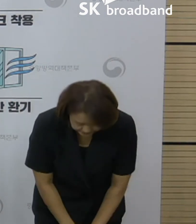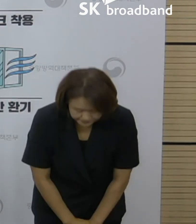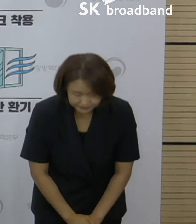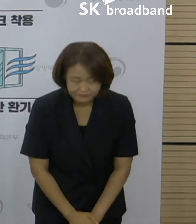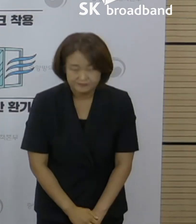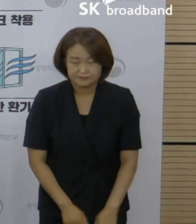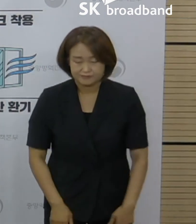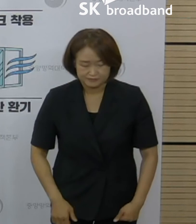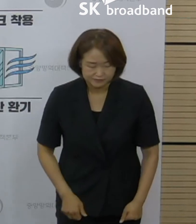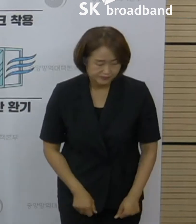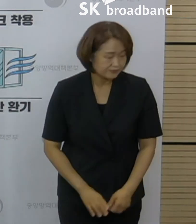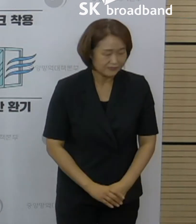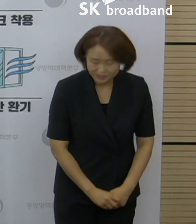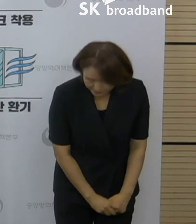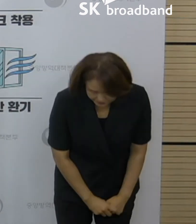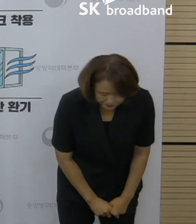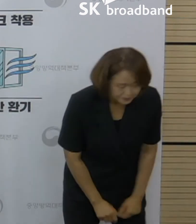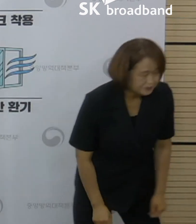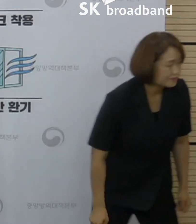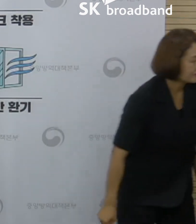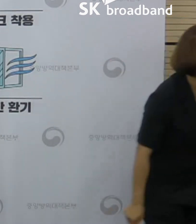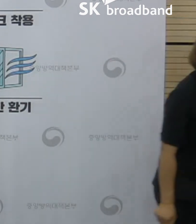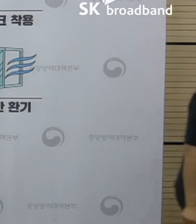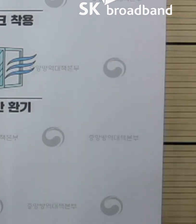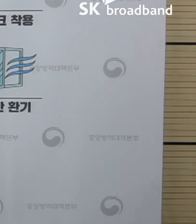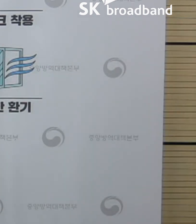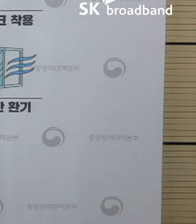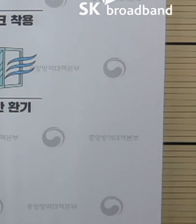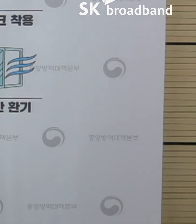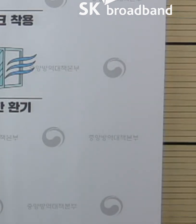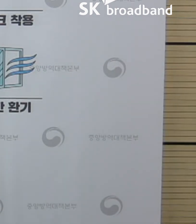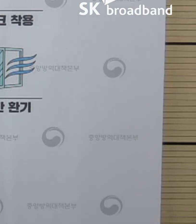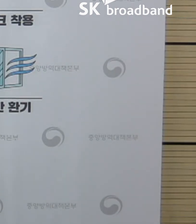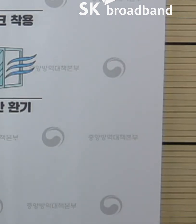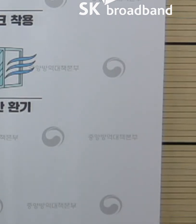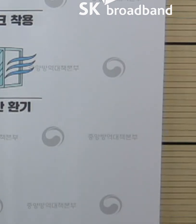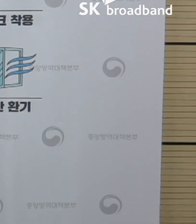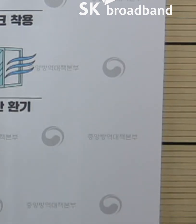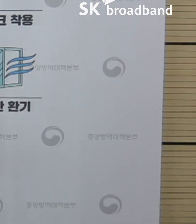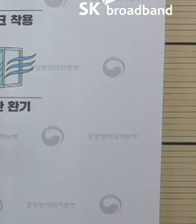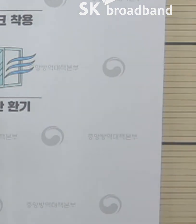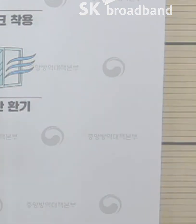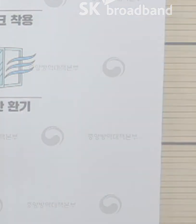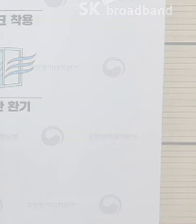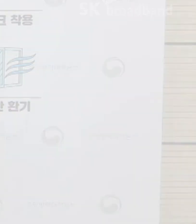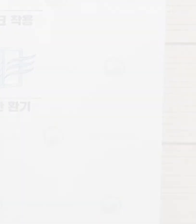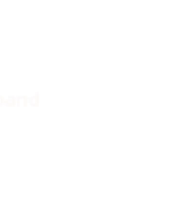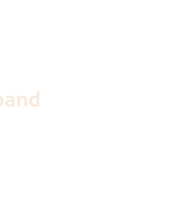감사합니다. 오늘 수업 통역은 윤남 권동호 통역사님 고생해 주셨습니다.